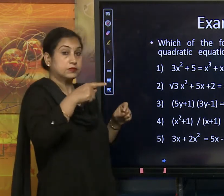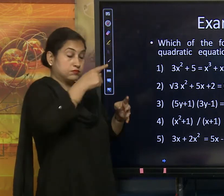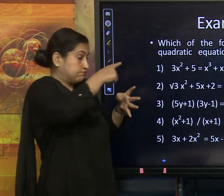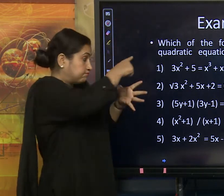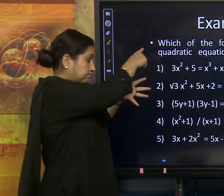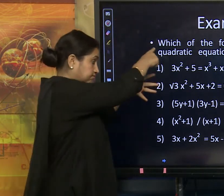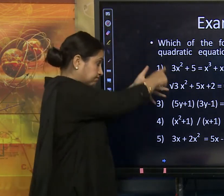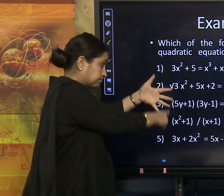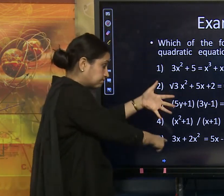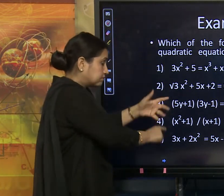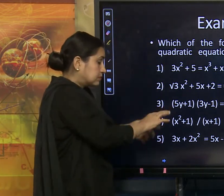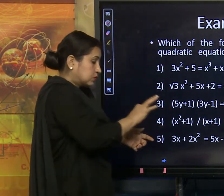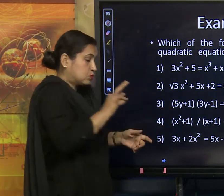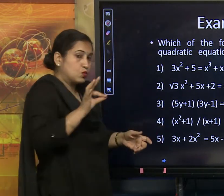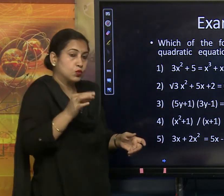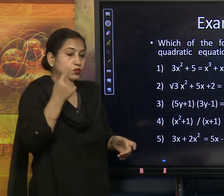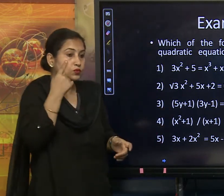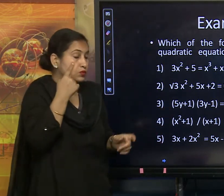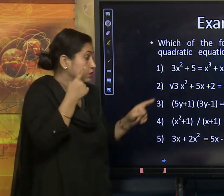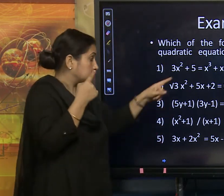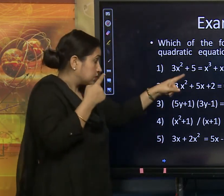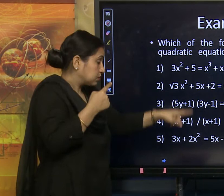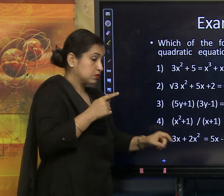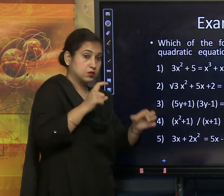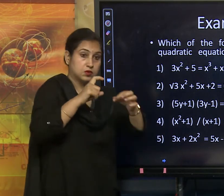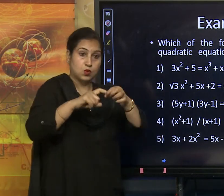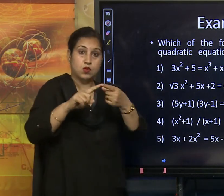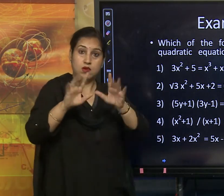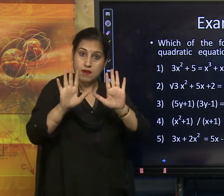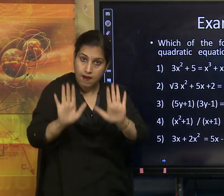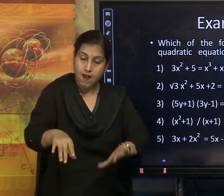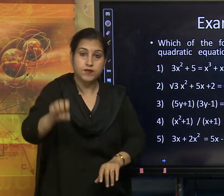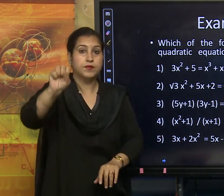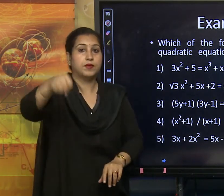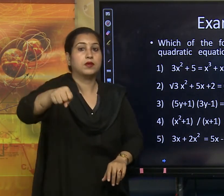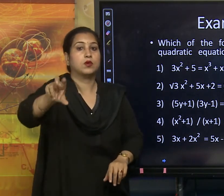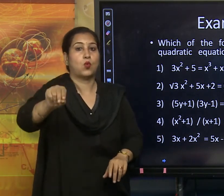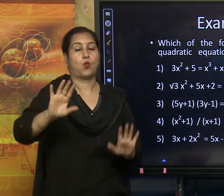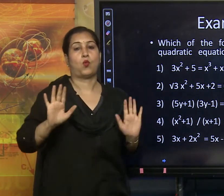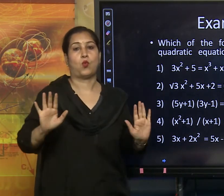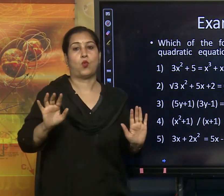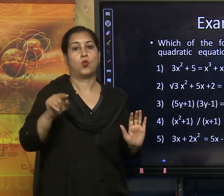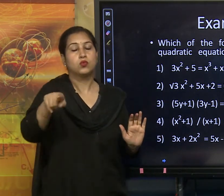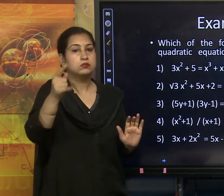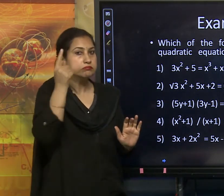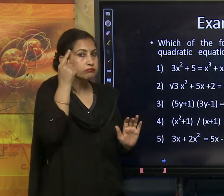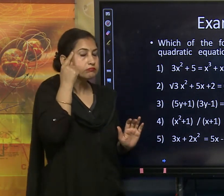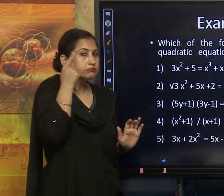ये कौन सी इक्वेशंस जो हैं द्विघात के समीकरण हैं, द्विघातीय समीकरण अर्थात क्यू ई हैं, हाँ या